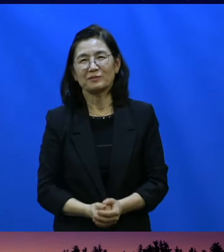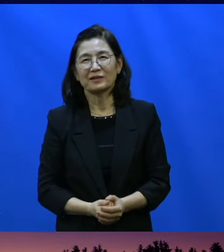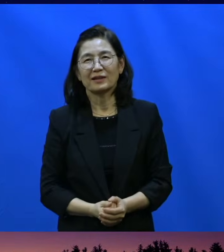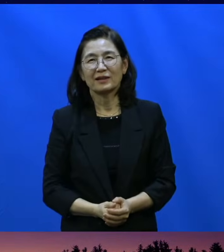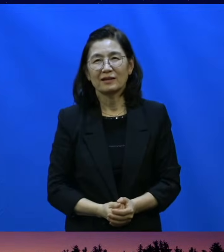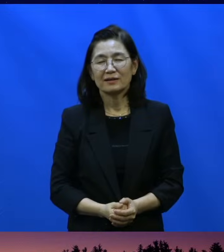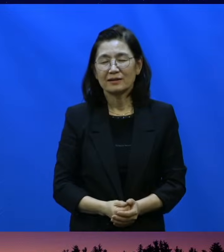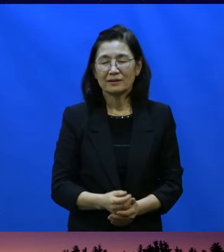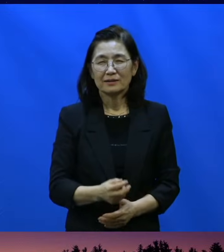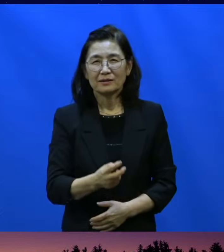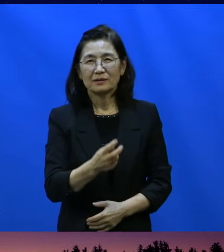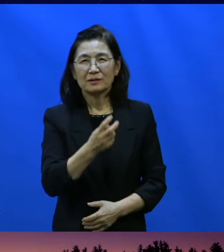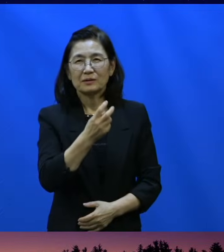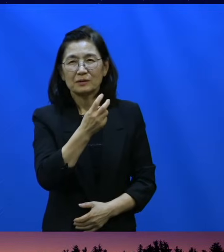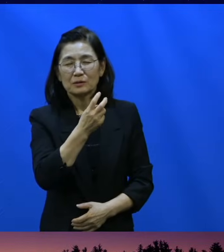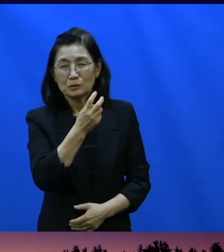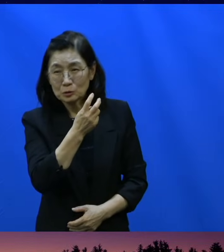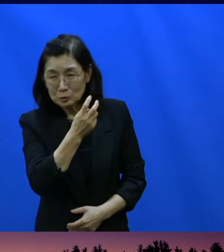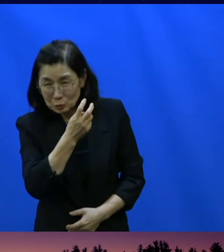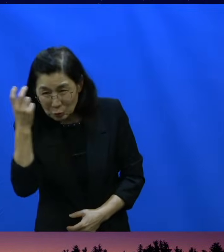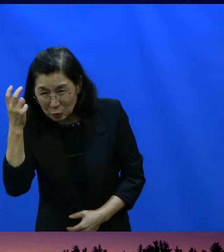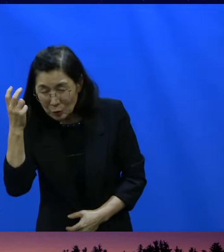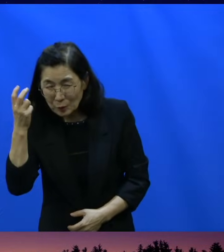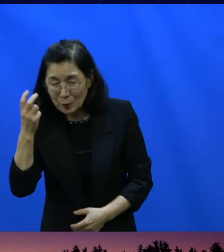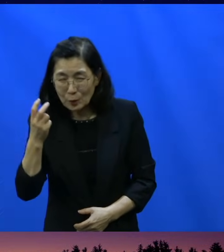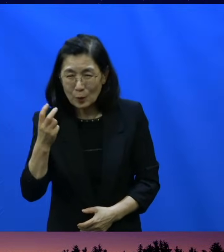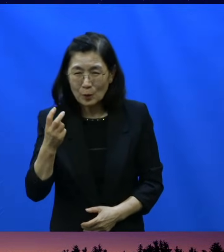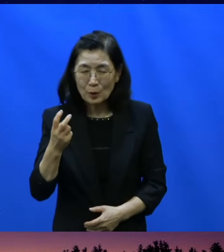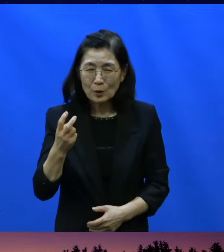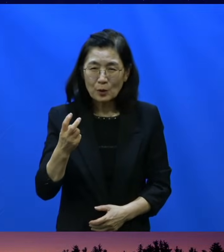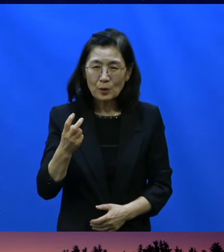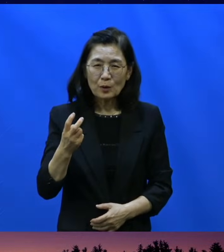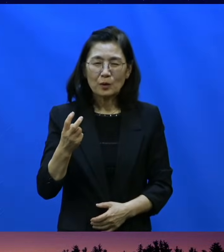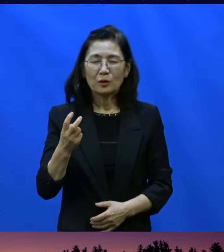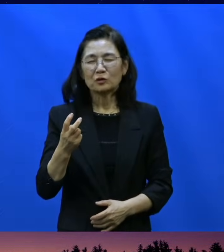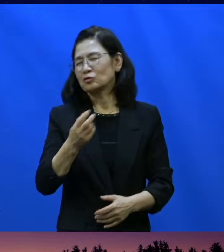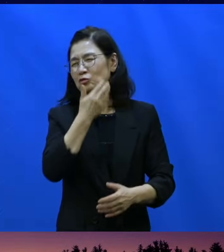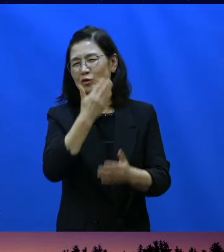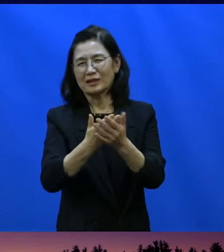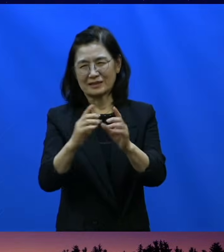똑똑하다고 되는 거 아니에요, 여러분. 내가 잘났다고 되는 거 아니에요. 은혜가 임하면 되는 거예요.